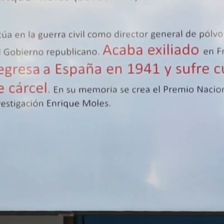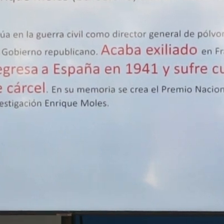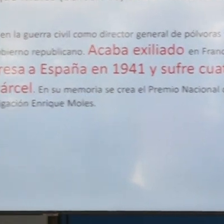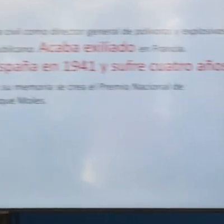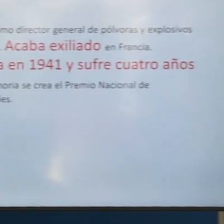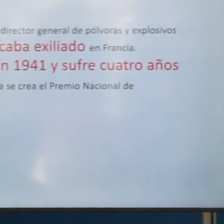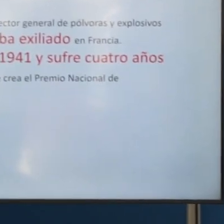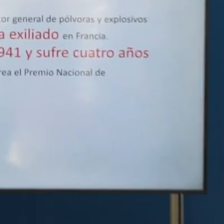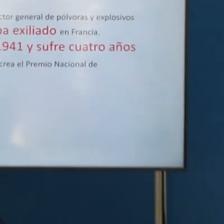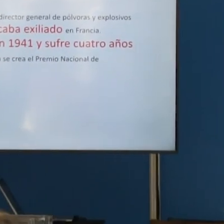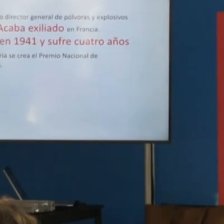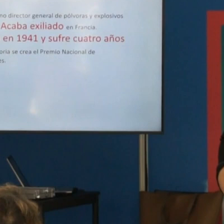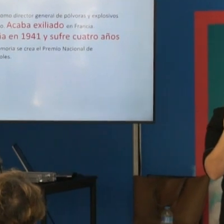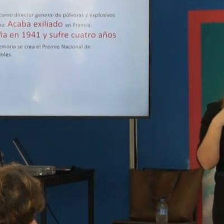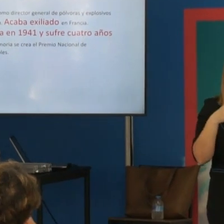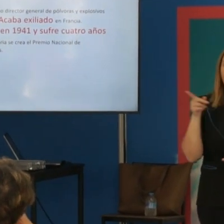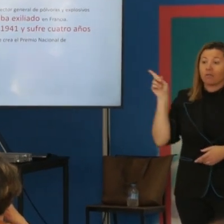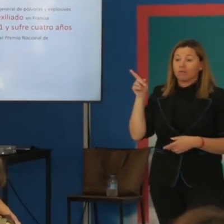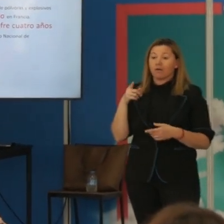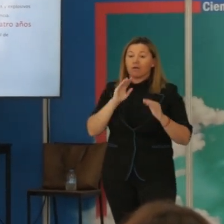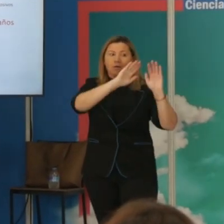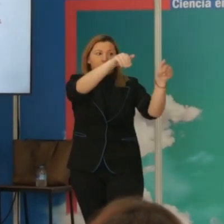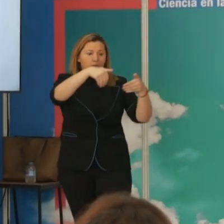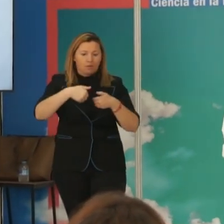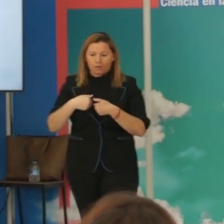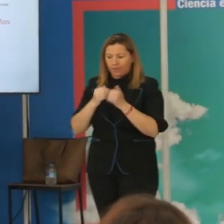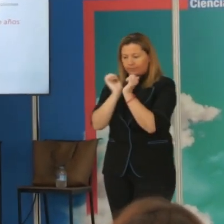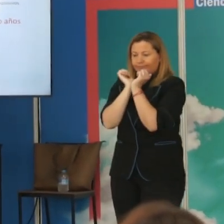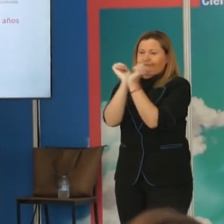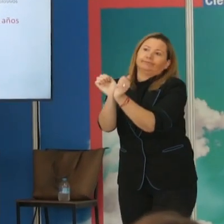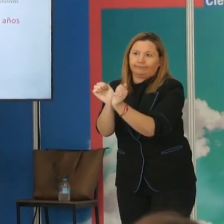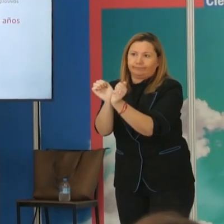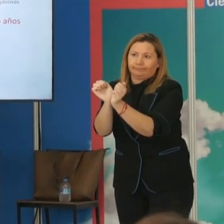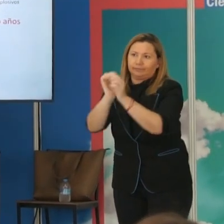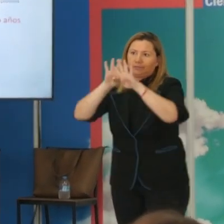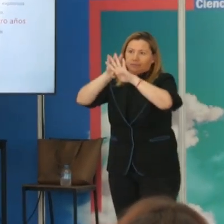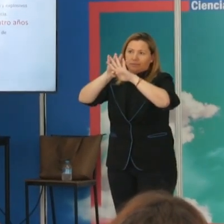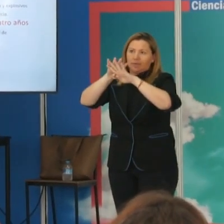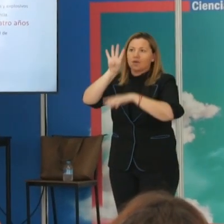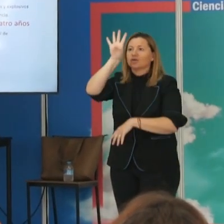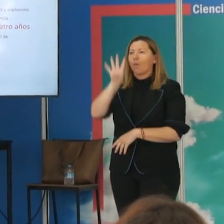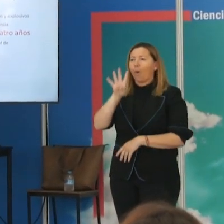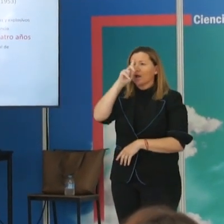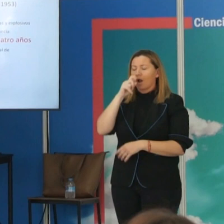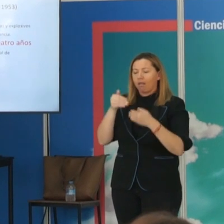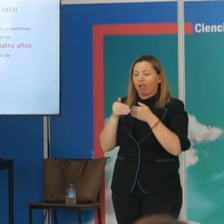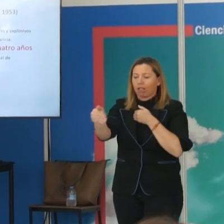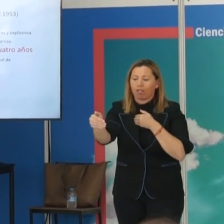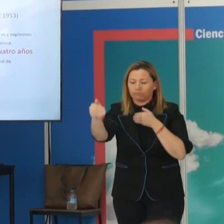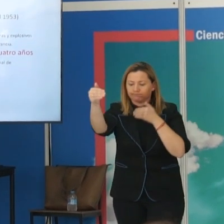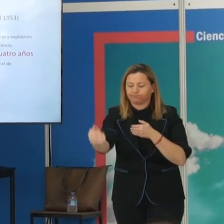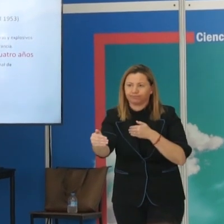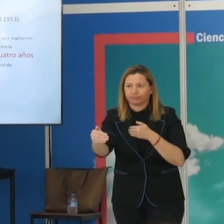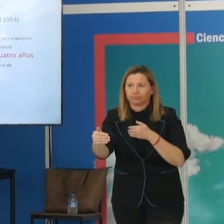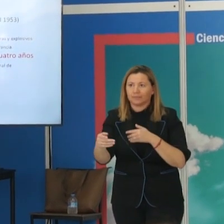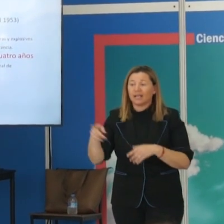institución y no hace más que entrar por la frontera y es detenido y encarcelado durante 4 años.